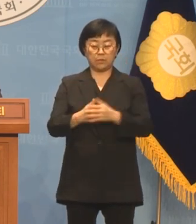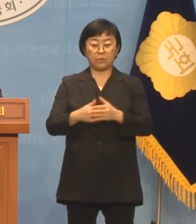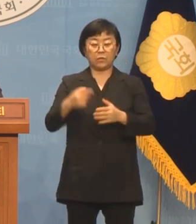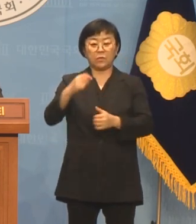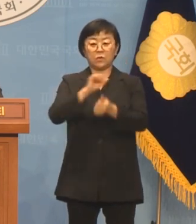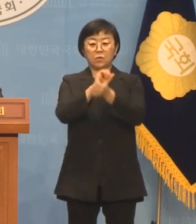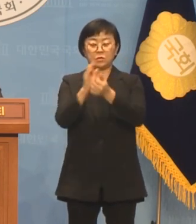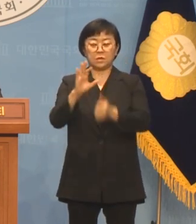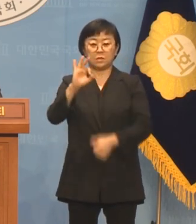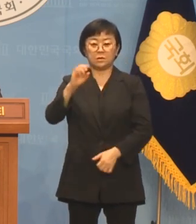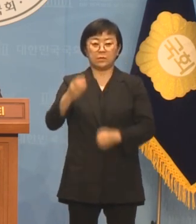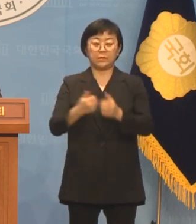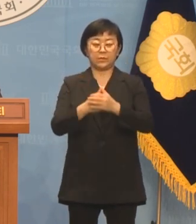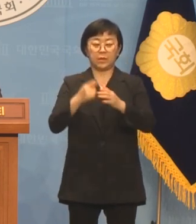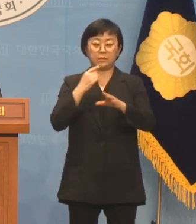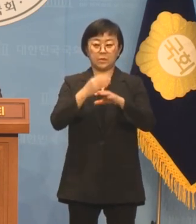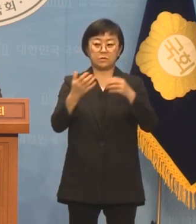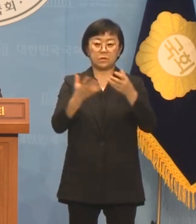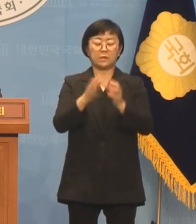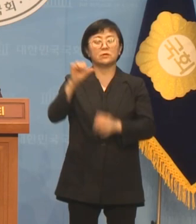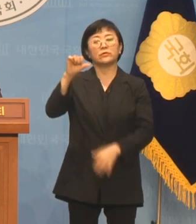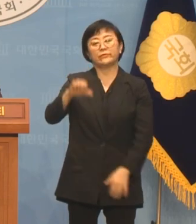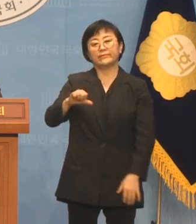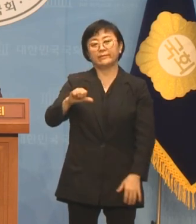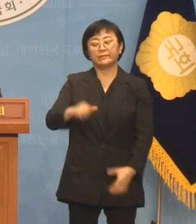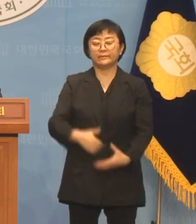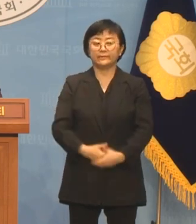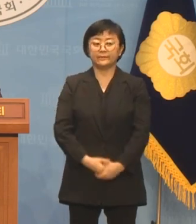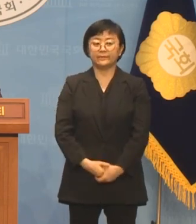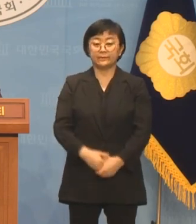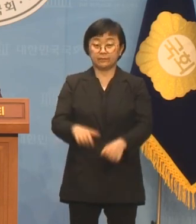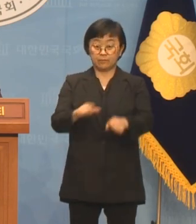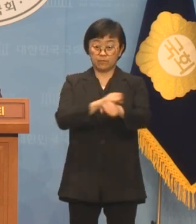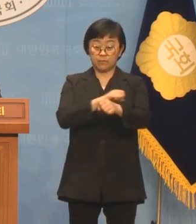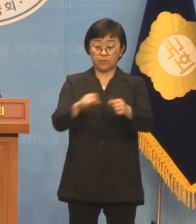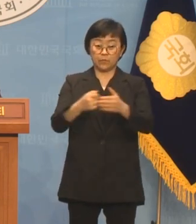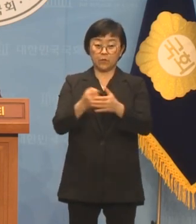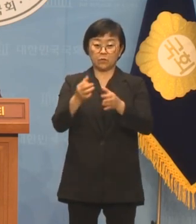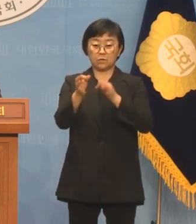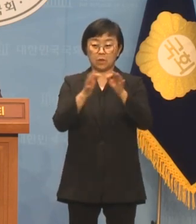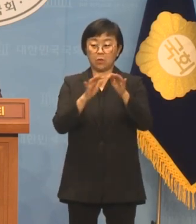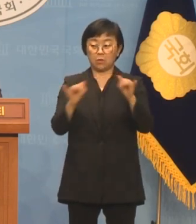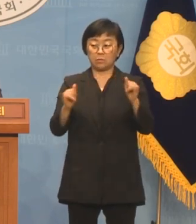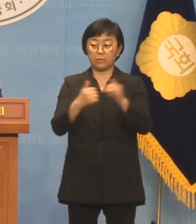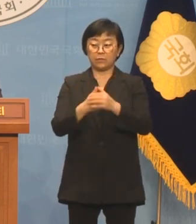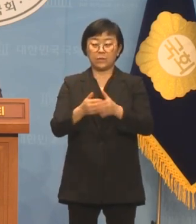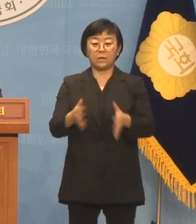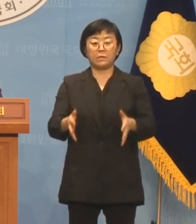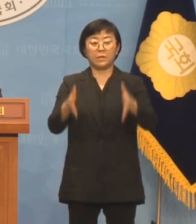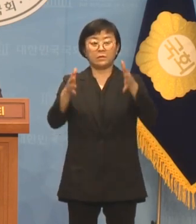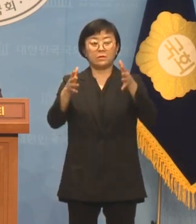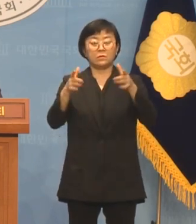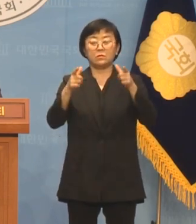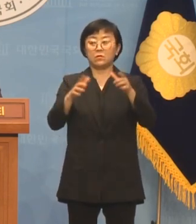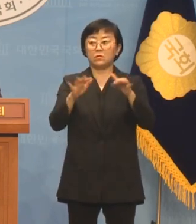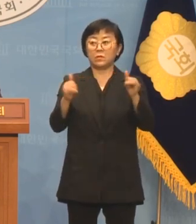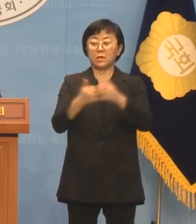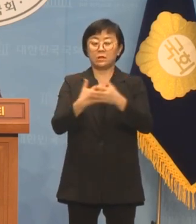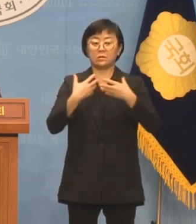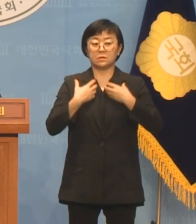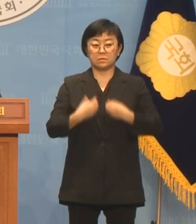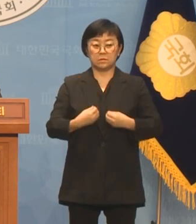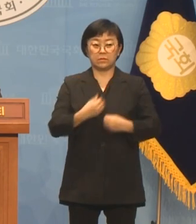동작은 민주당이 참패했습니다. 특히 소상공인분들과 아파트 주민분들의